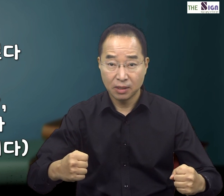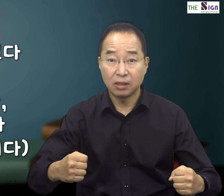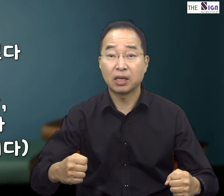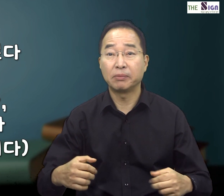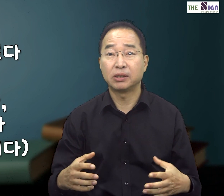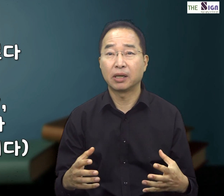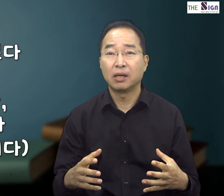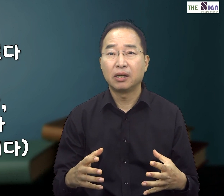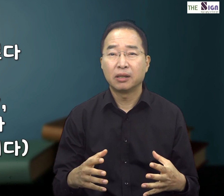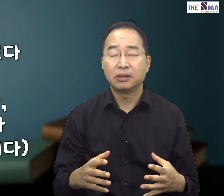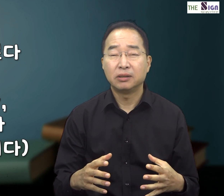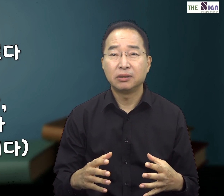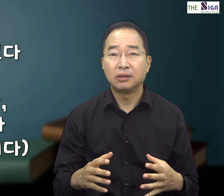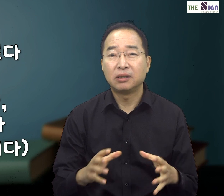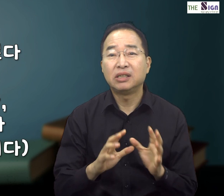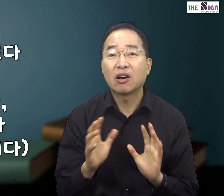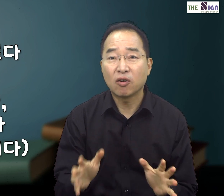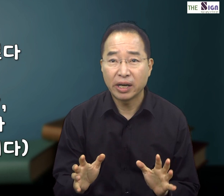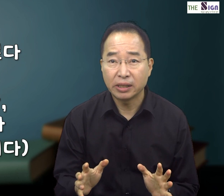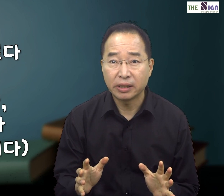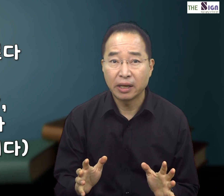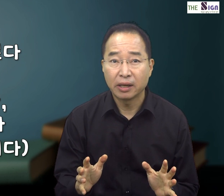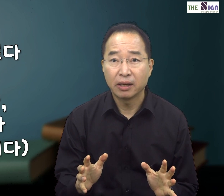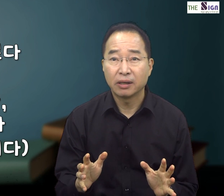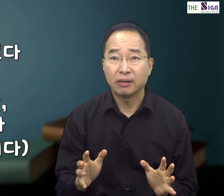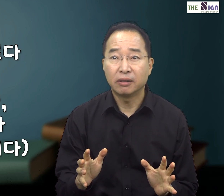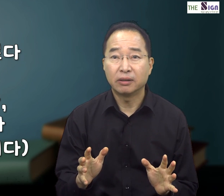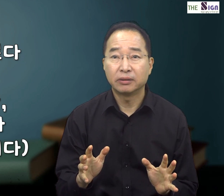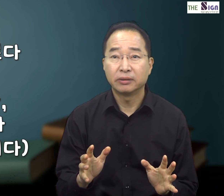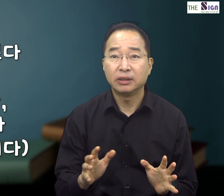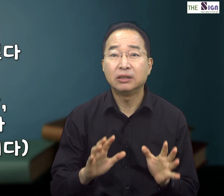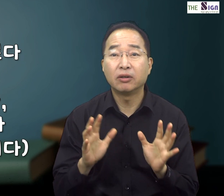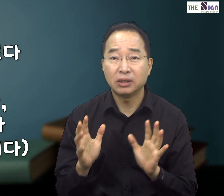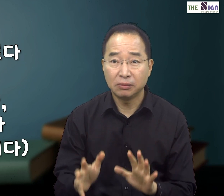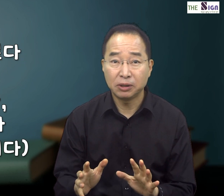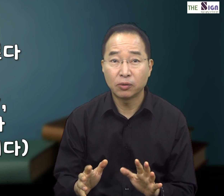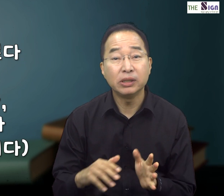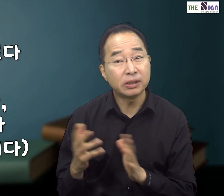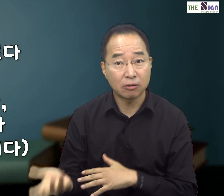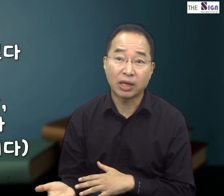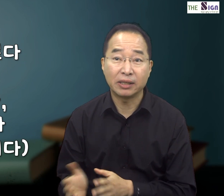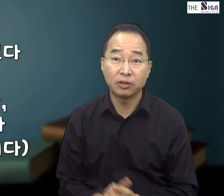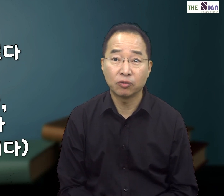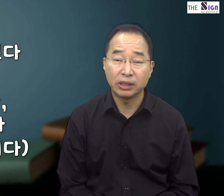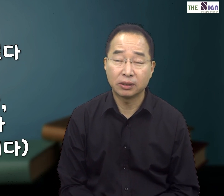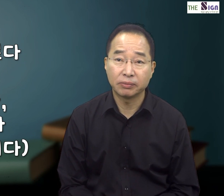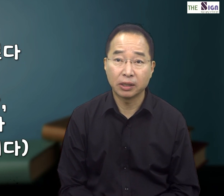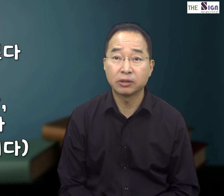이렇게 하면 이제 네가 건강해야 돼. 이런 의미로 인사하고 가는 경우가 있습니다. 그래서